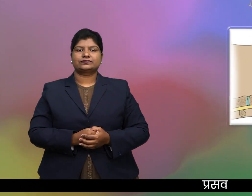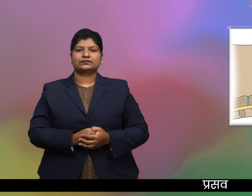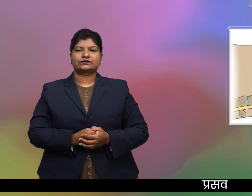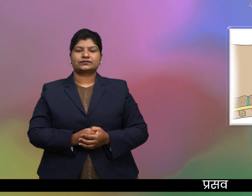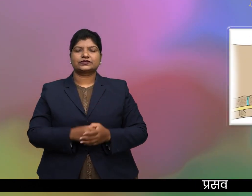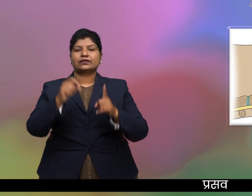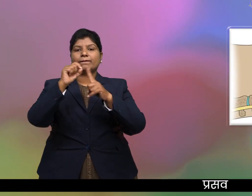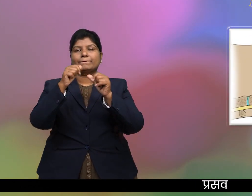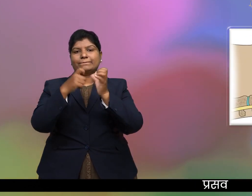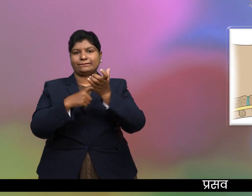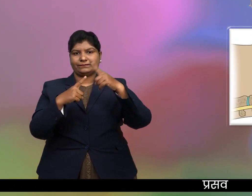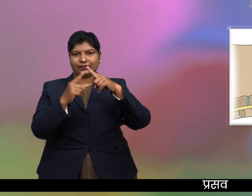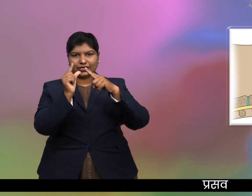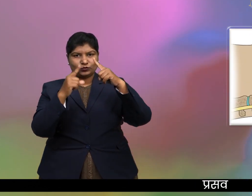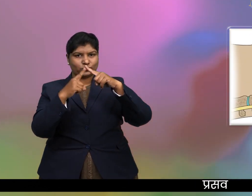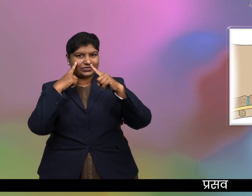प्रसाव।